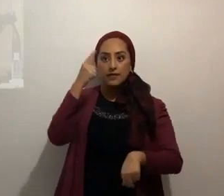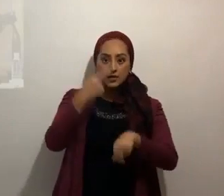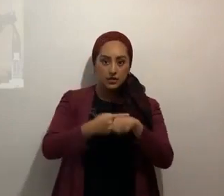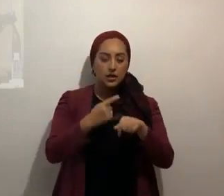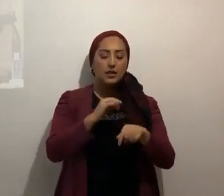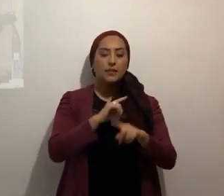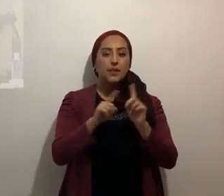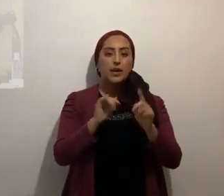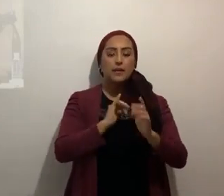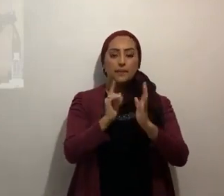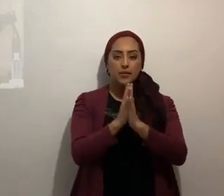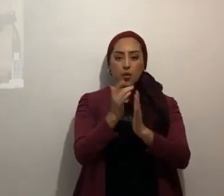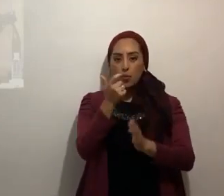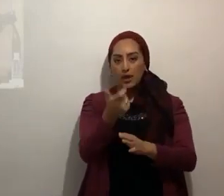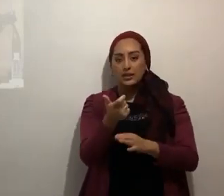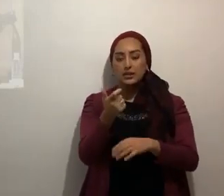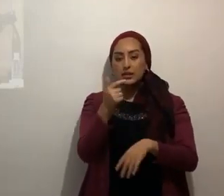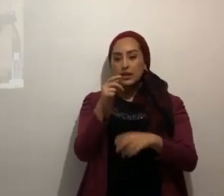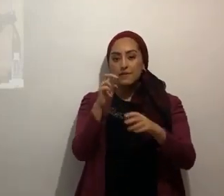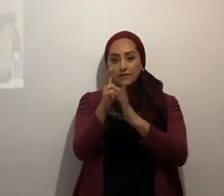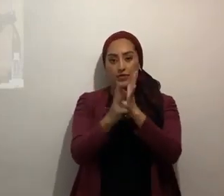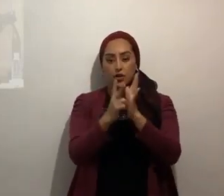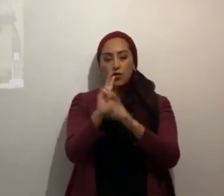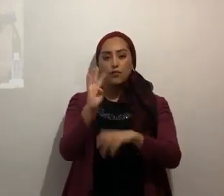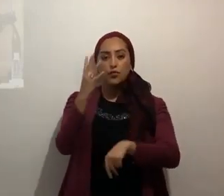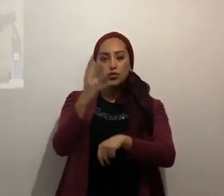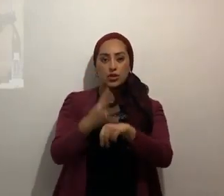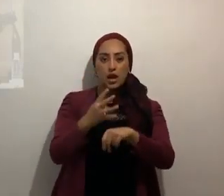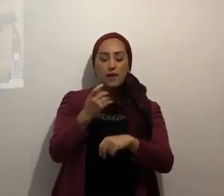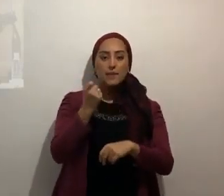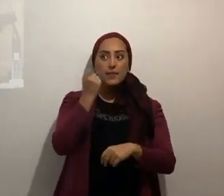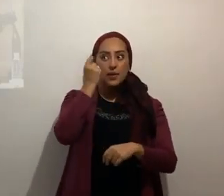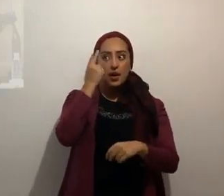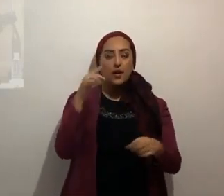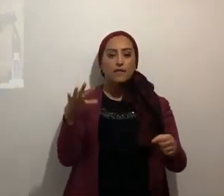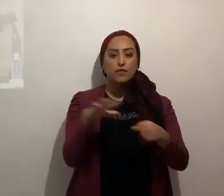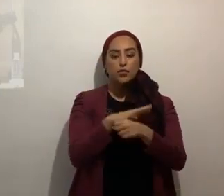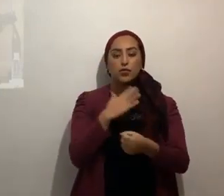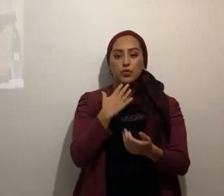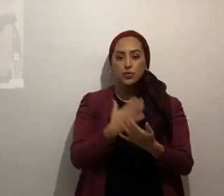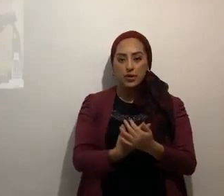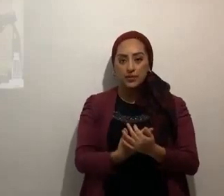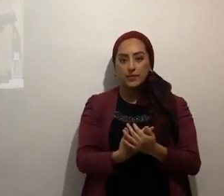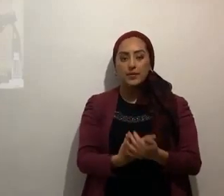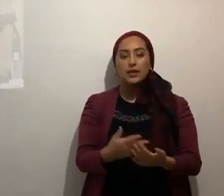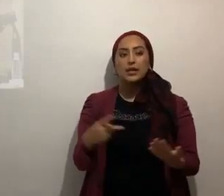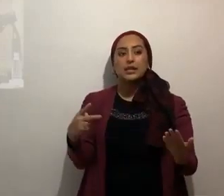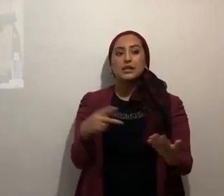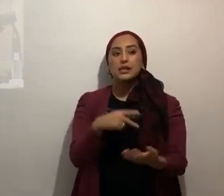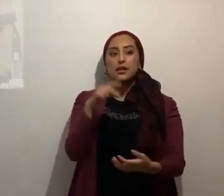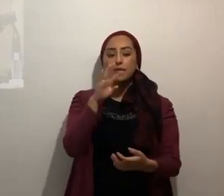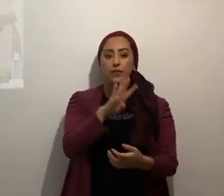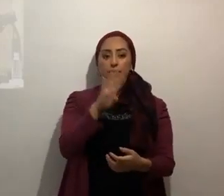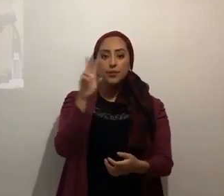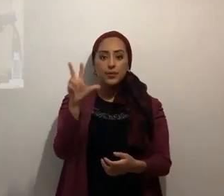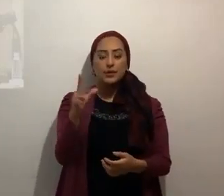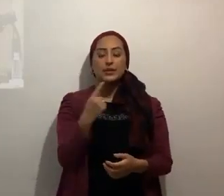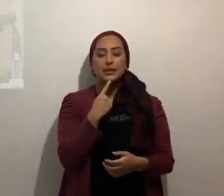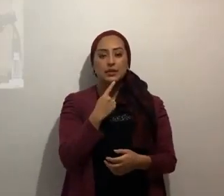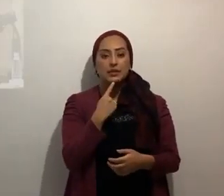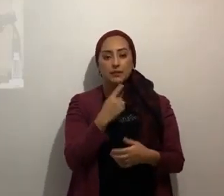les suplico repetir el tema 4 veces para que lo asimilen totalmente bien. Salmo 43 dice